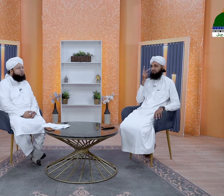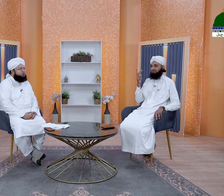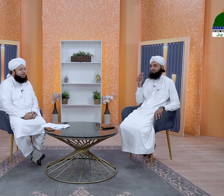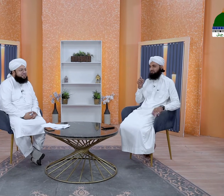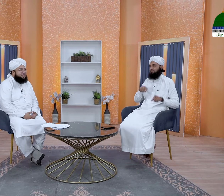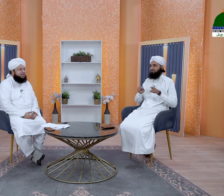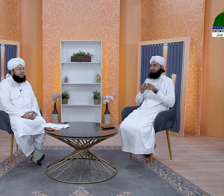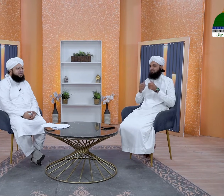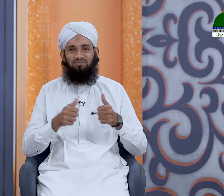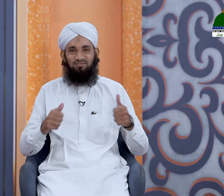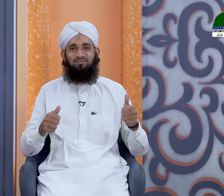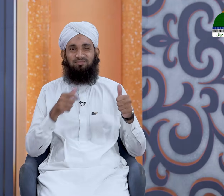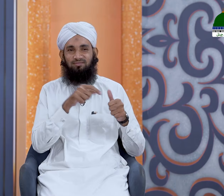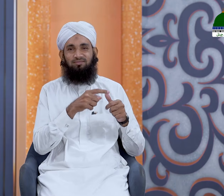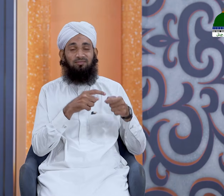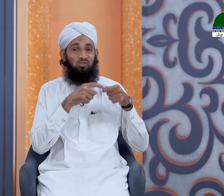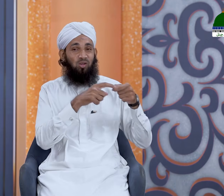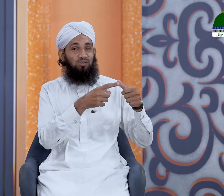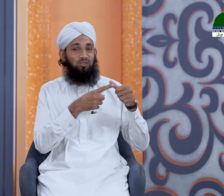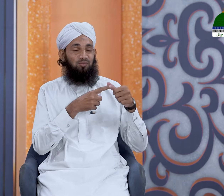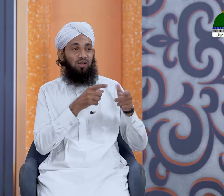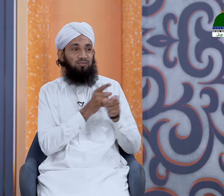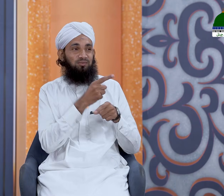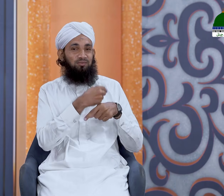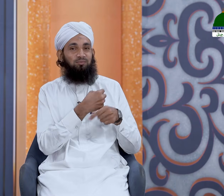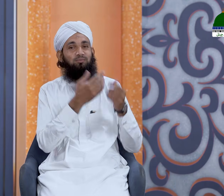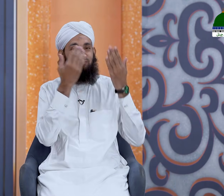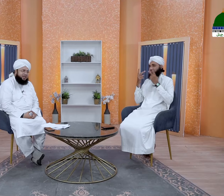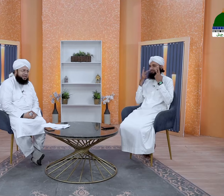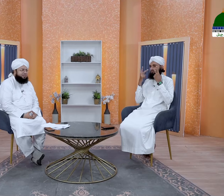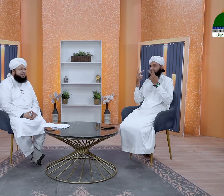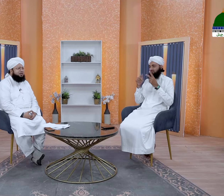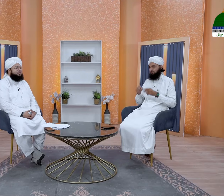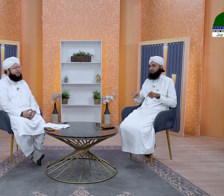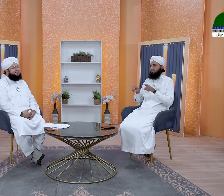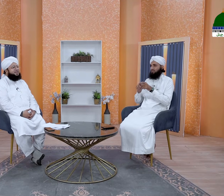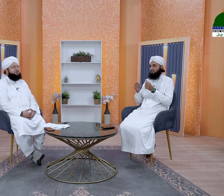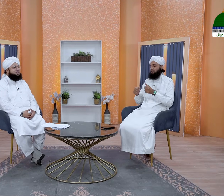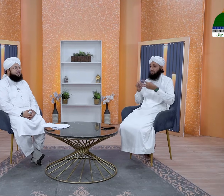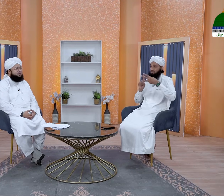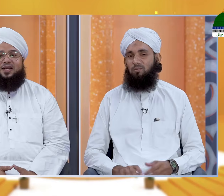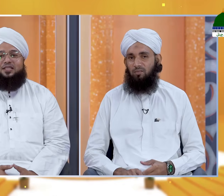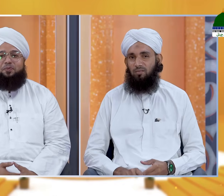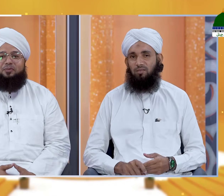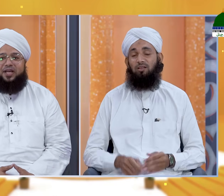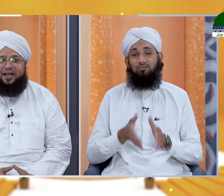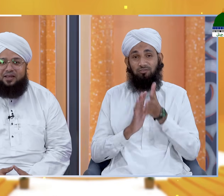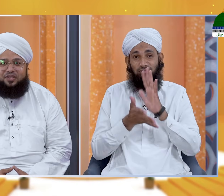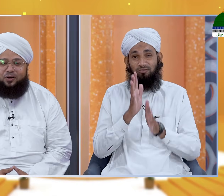موجود حاضرین نے ہمارے سیگمنٹ سے کتنی پیاری پیاری باتیں سیکھی ہیں. آئیے بڑھتے ہیں اپنے آخری سیگمنٹ کی طرف جس میں ہم سائن لینگویج کے کچھ